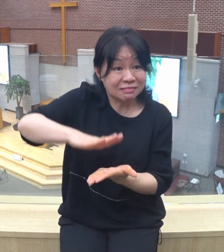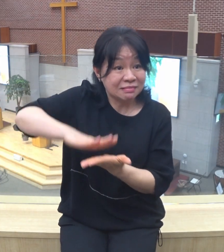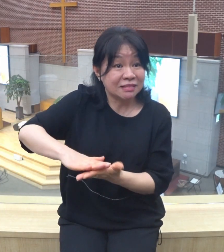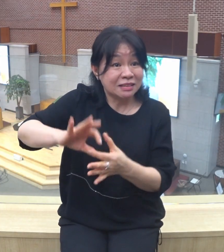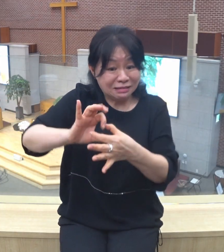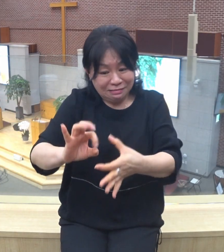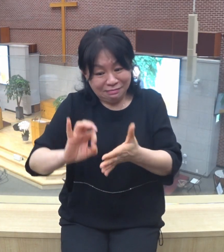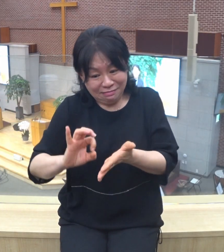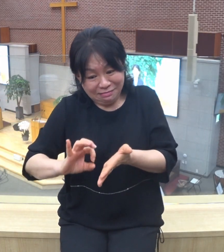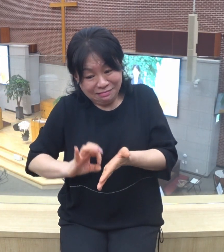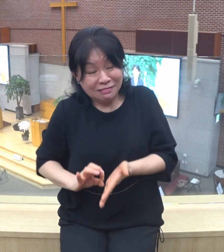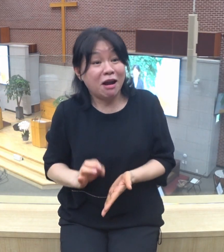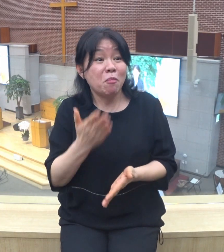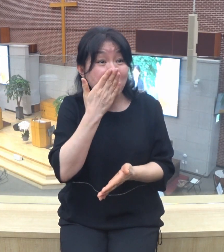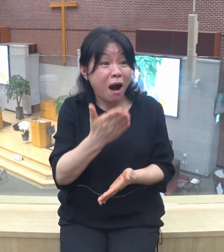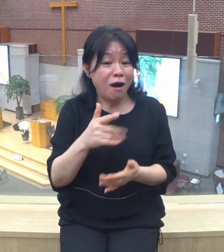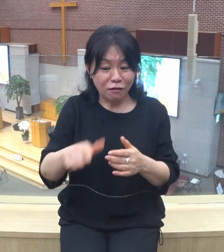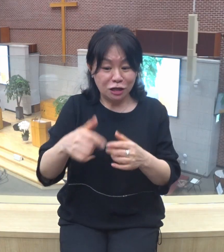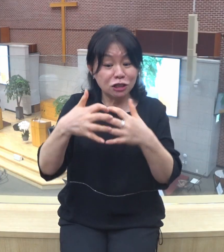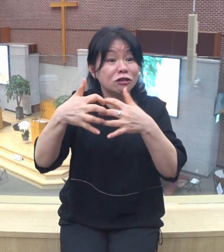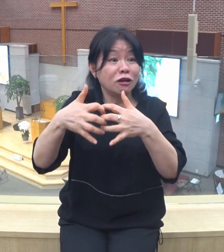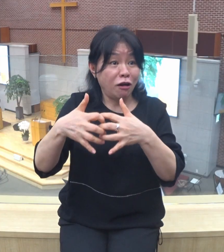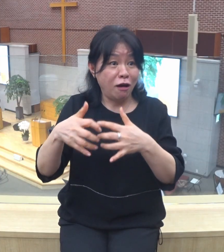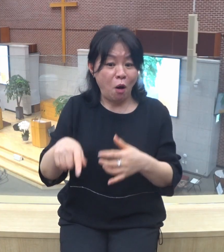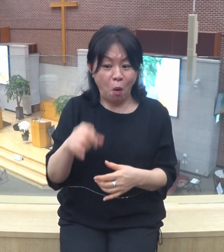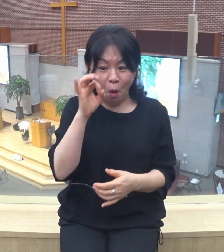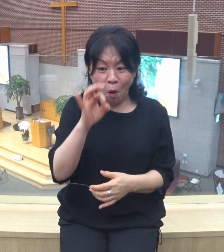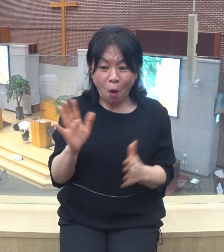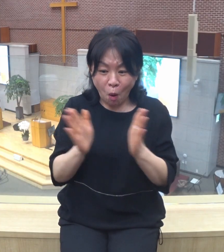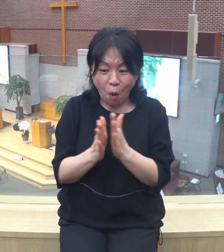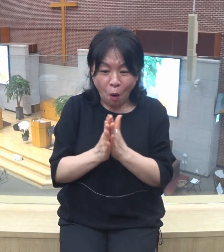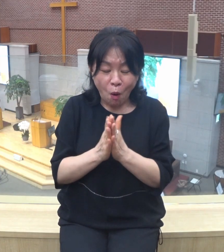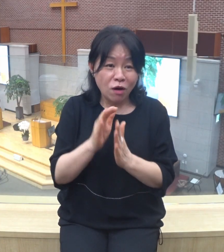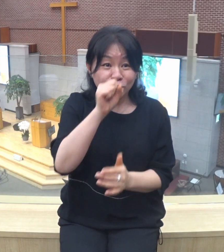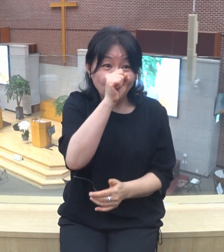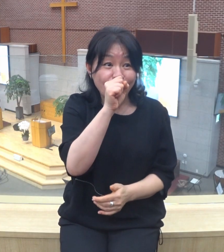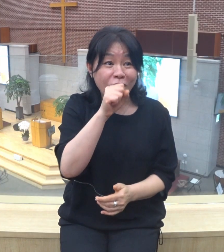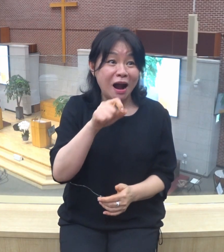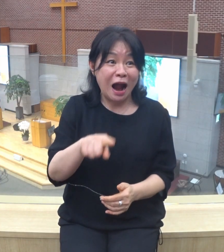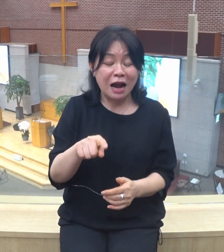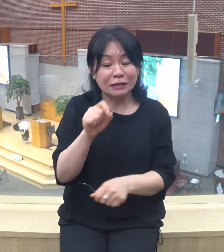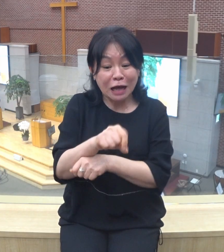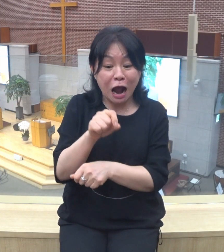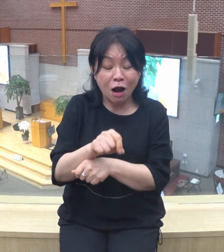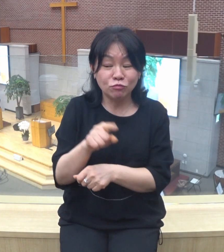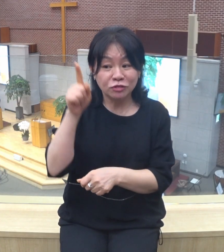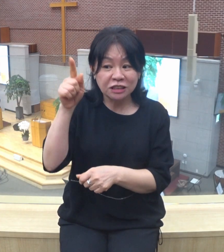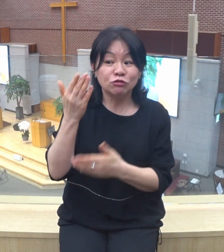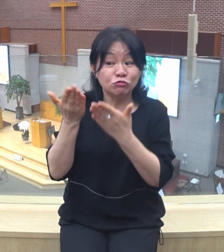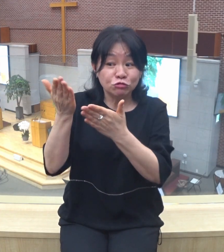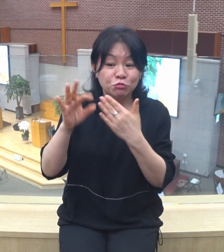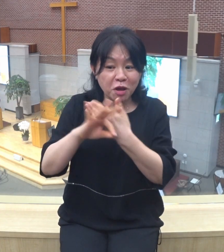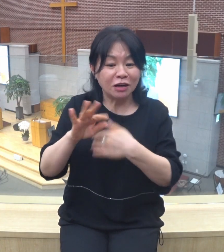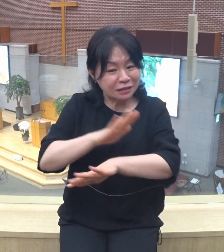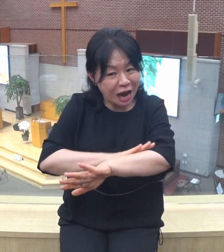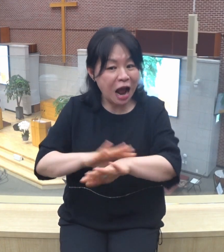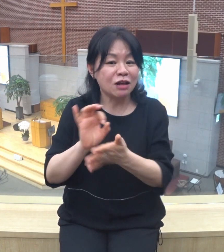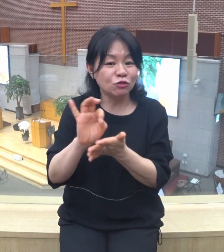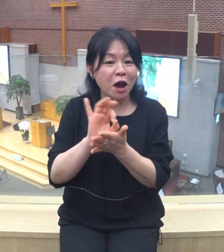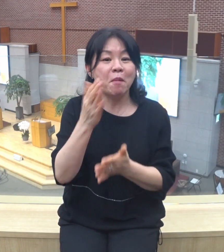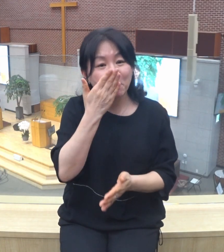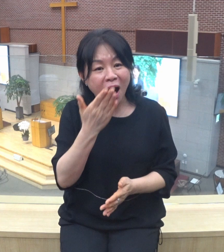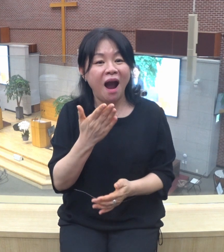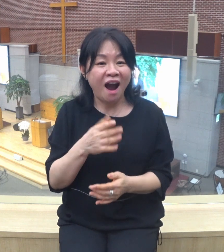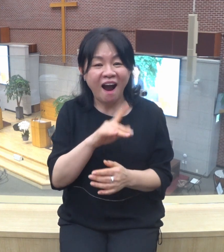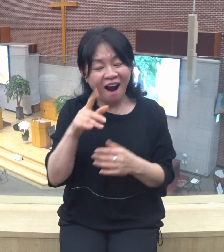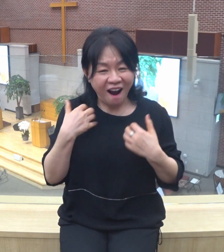있는 스테이플러인데, 그래서 저희가 막 감동하면서 와 좋다, 사무실에 있으니까 이것이 너무 있으니까 너무 좋은데요 하면서